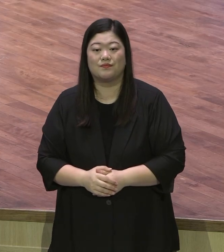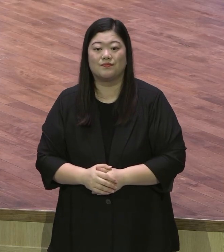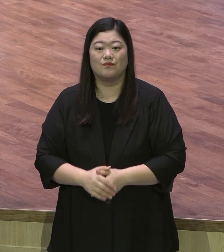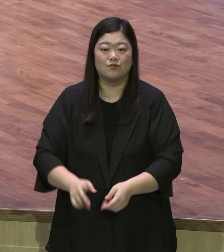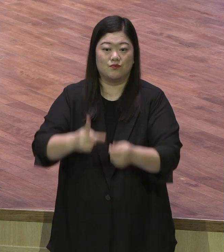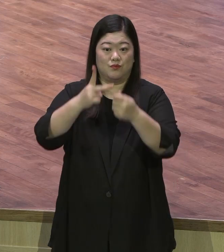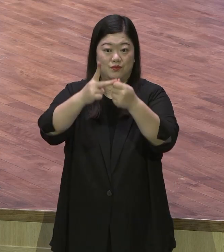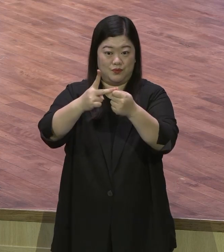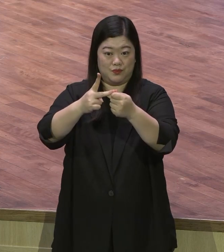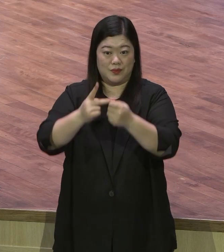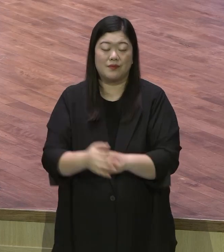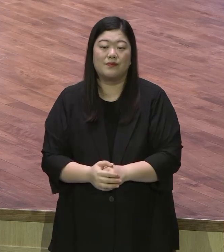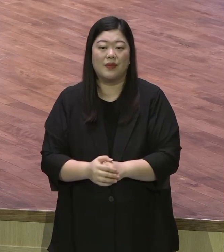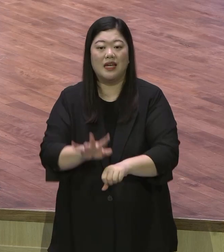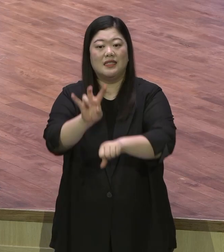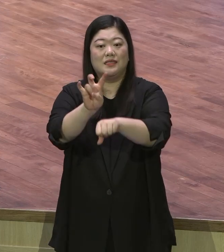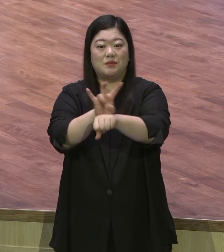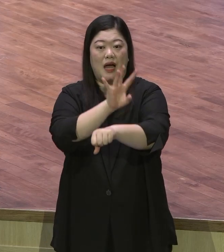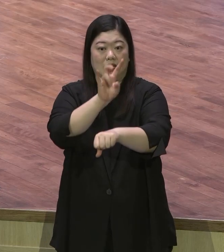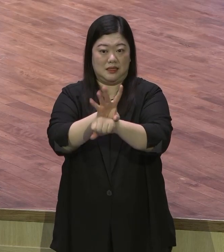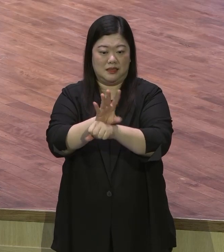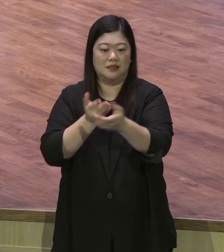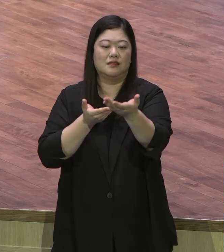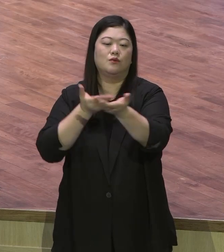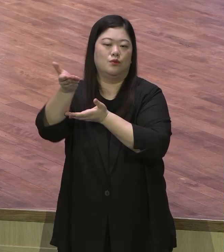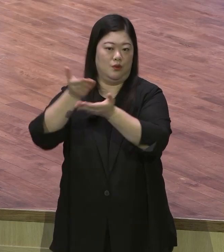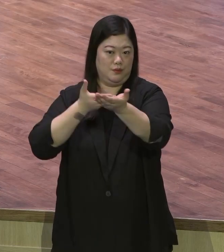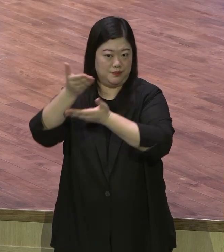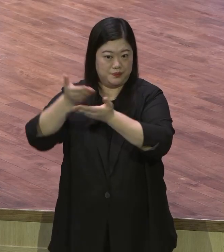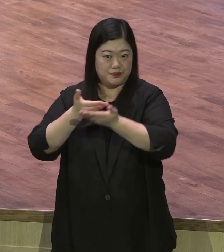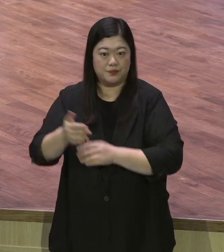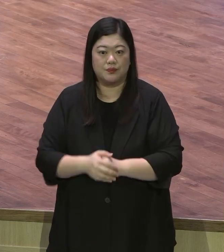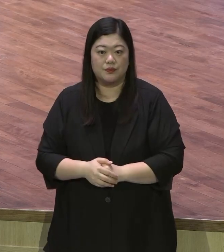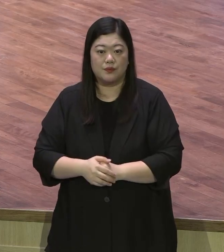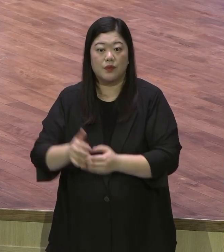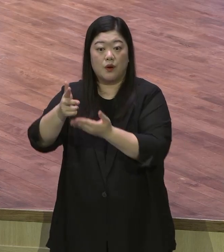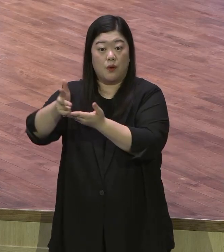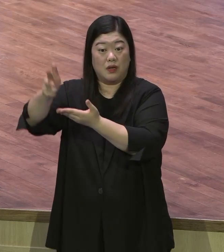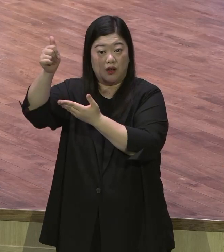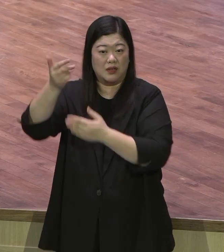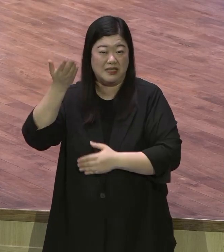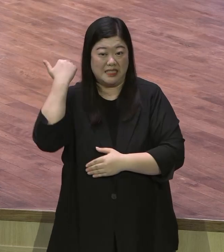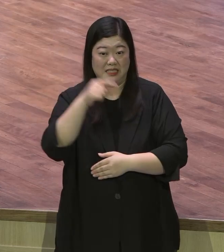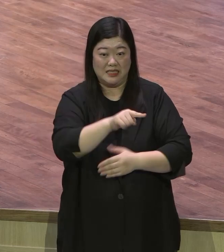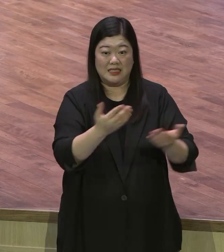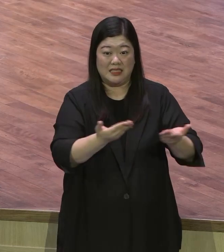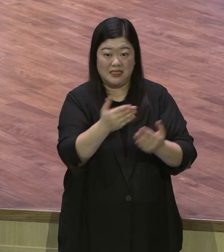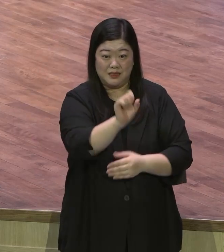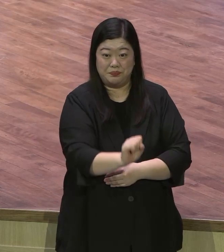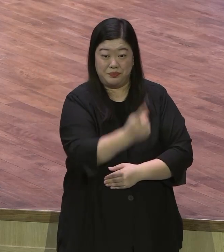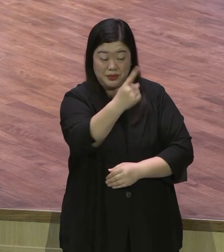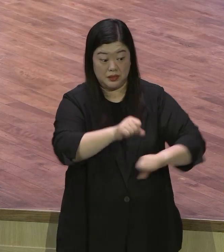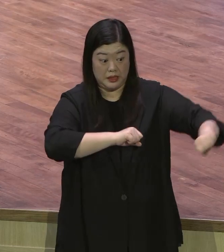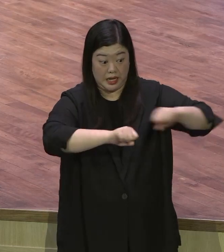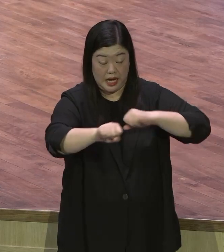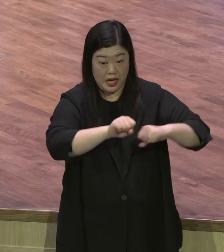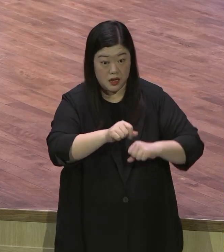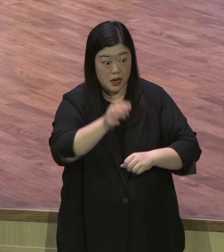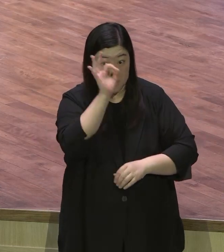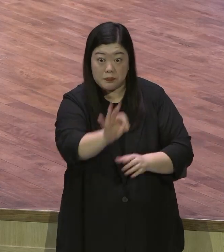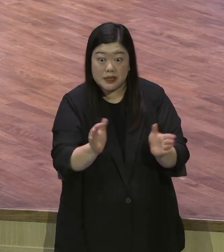24시 소통. 3절로 4절 봅니다. 여호와께서 바알보엘의 일로 말미암아 행하신 바를 너희가